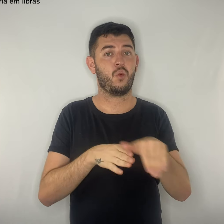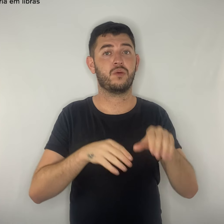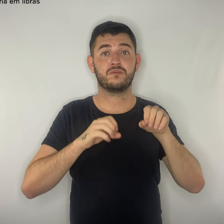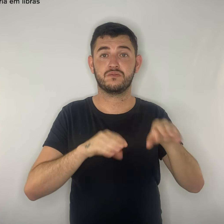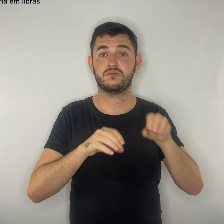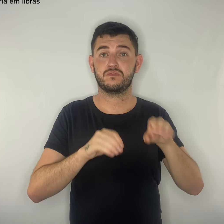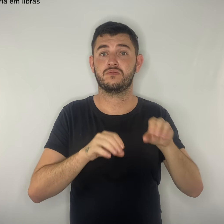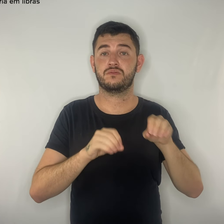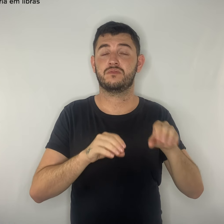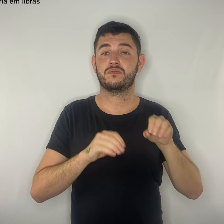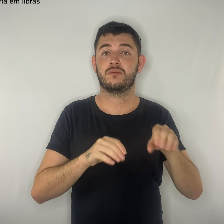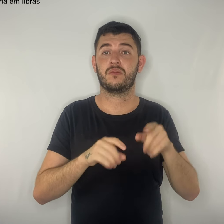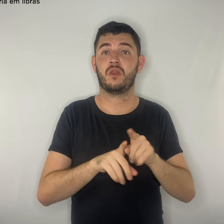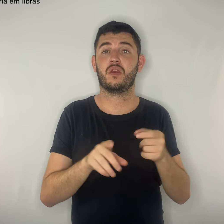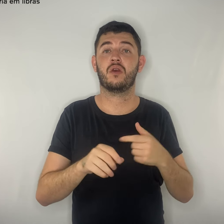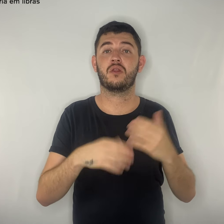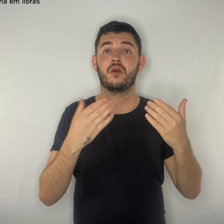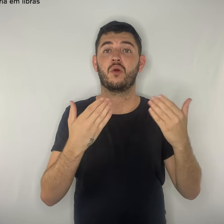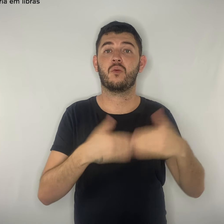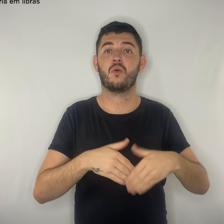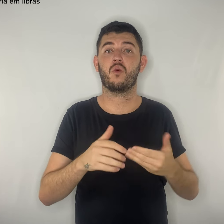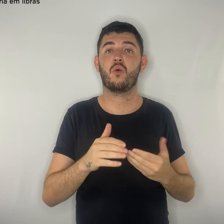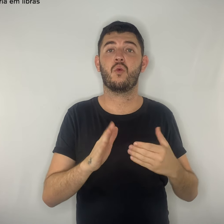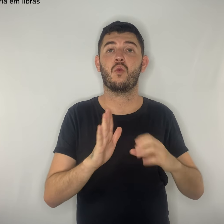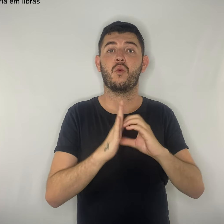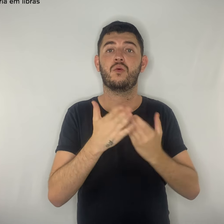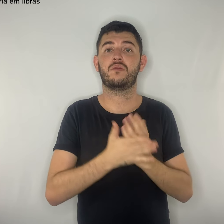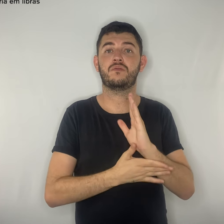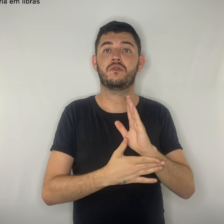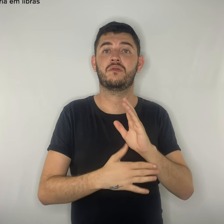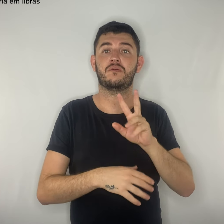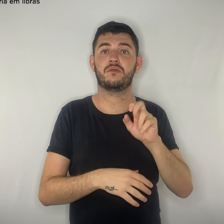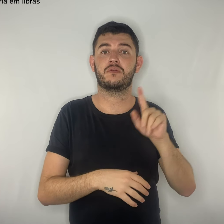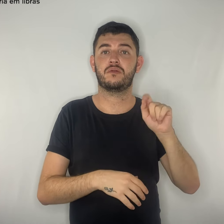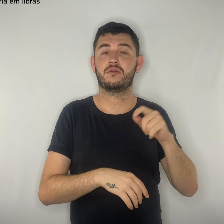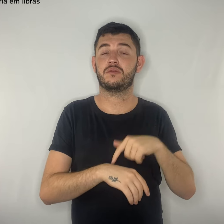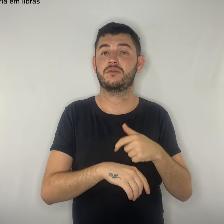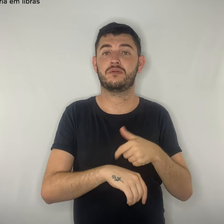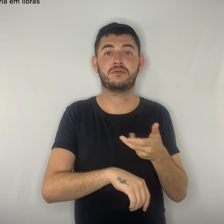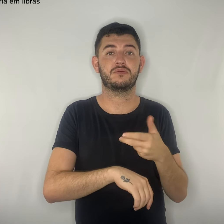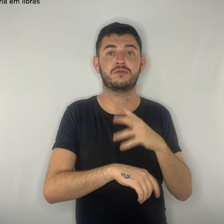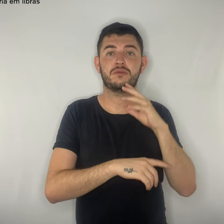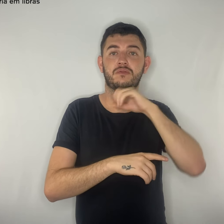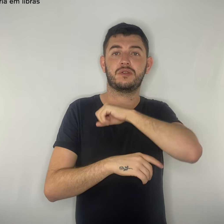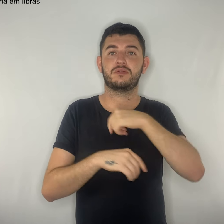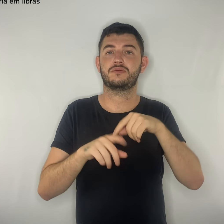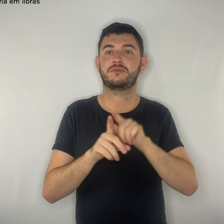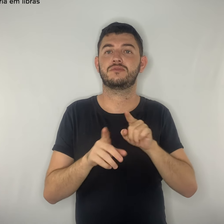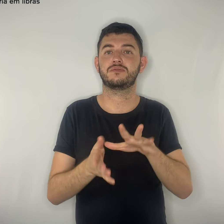educacionais aprovados para as vagas imediatas e cadastro reserva e